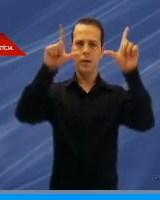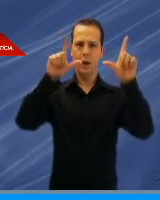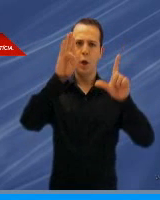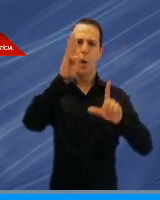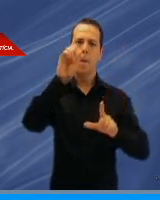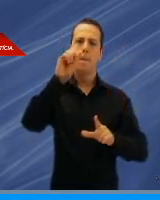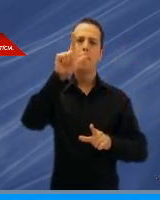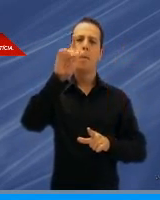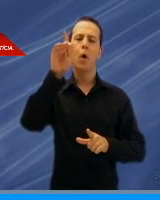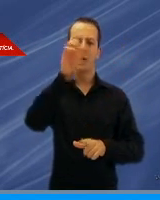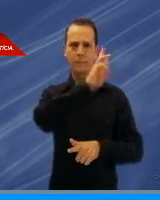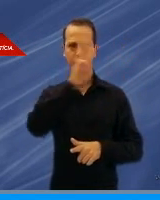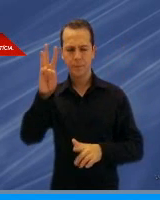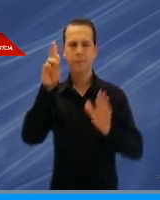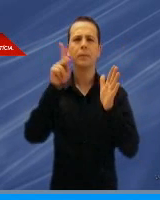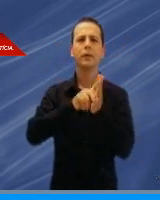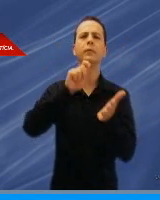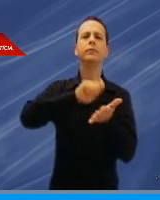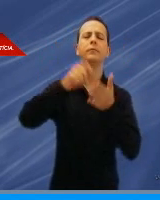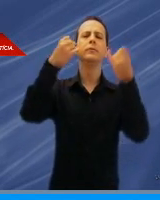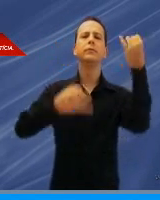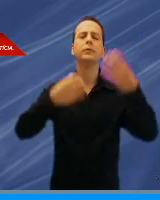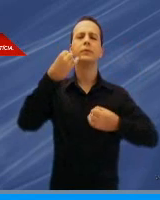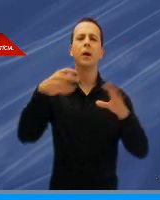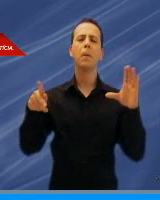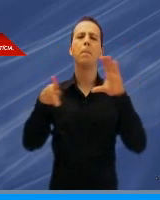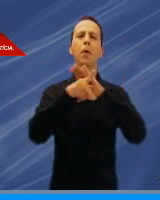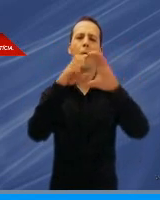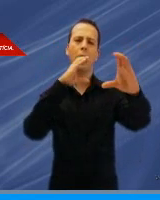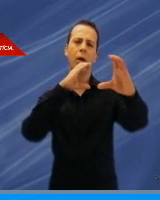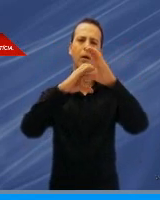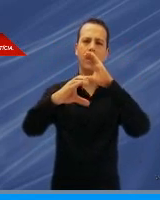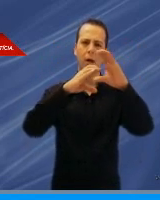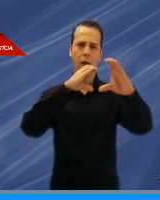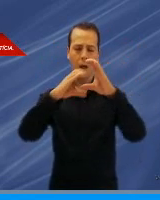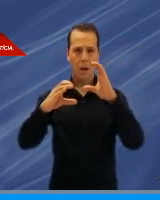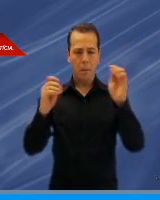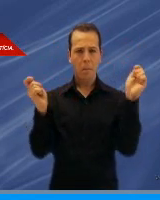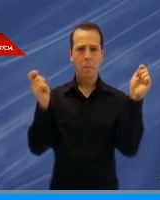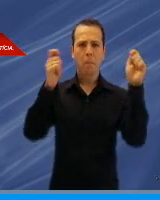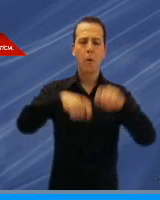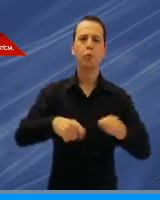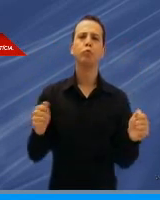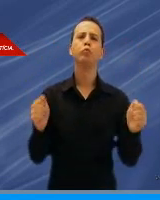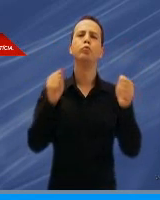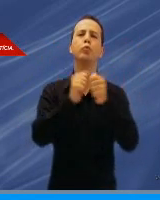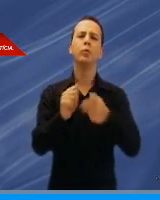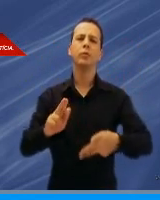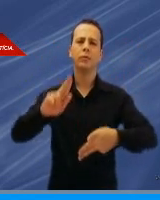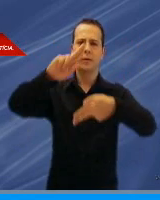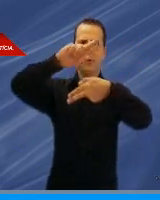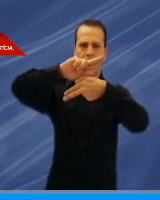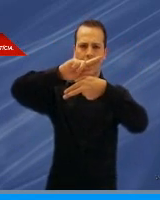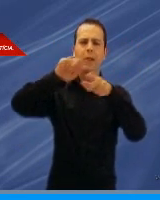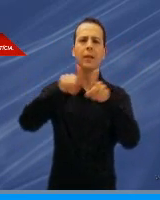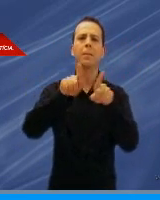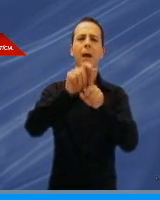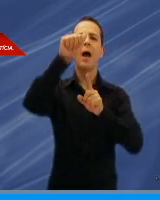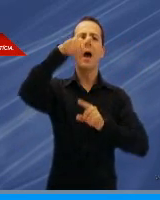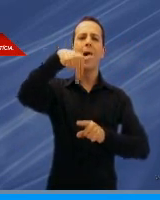hoje um canal de comunicação online com a Infraero, com a ANAC e tudo